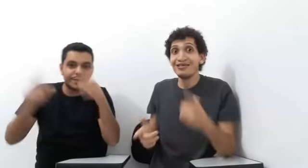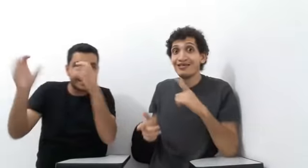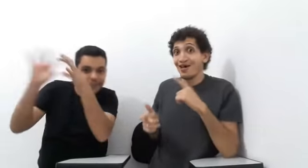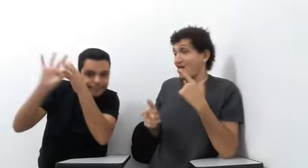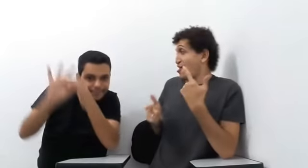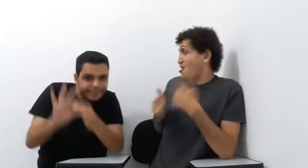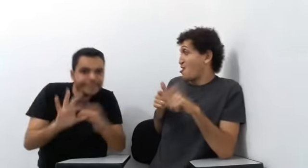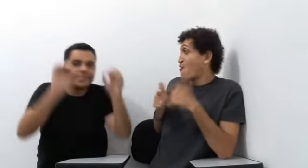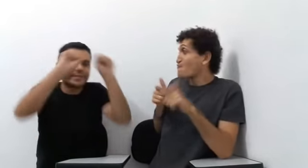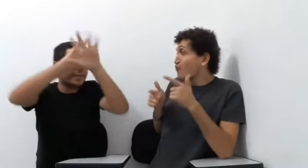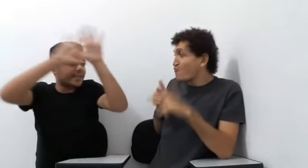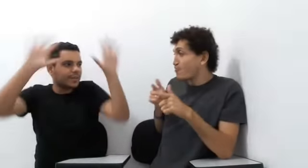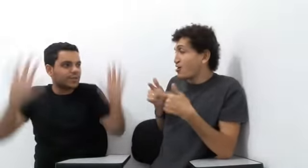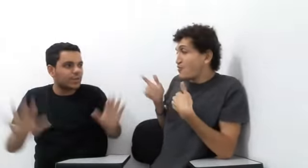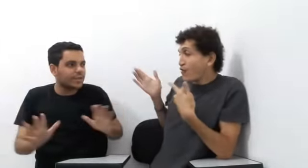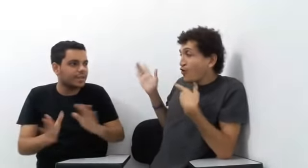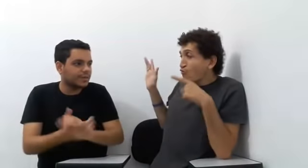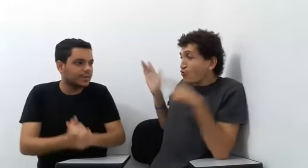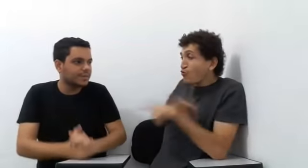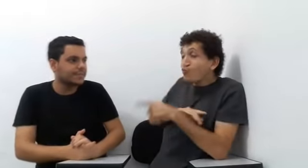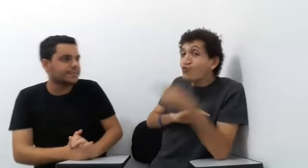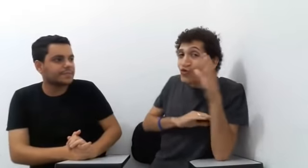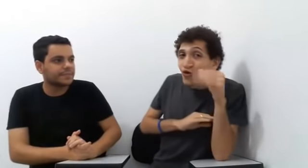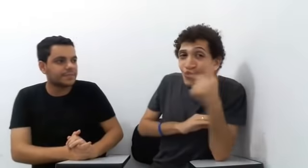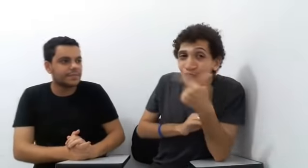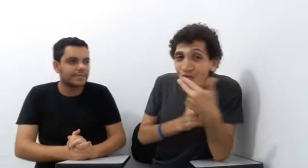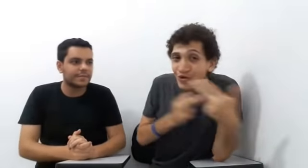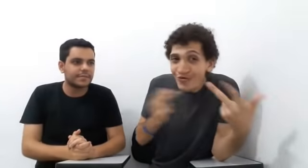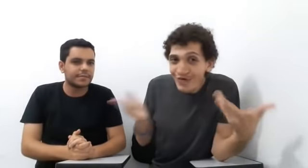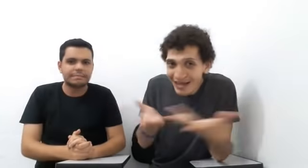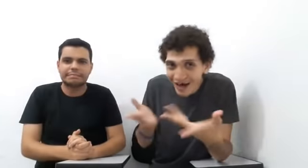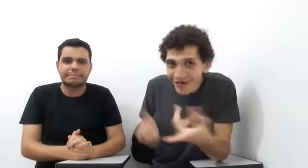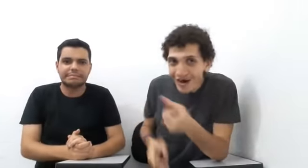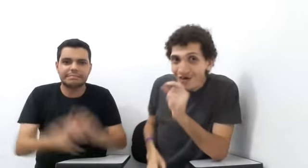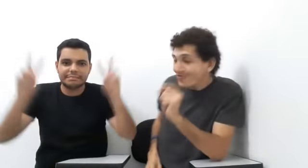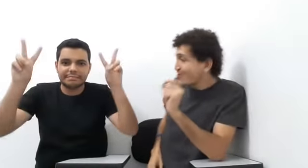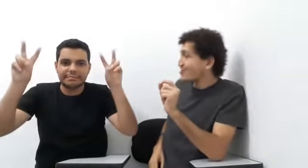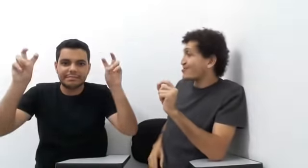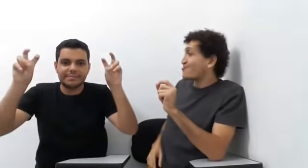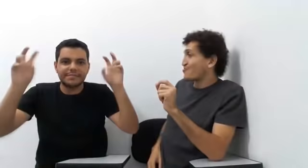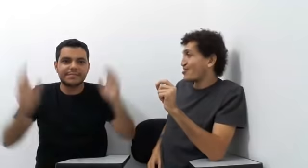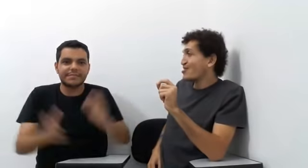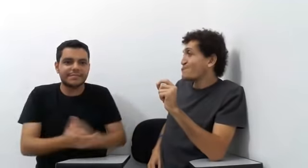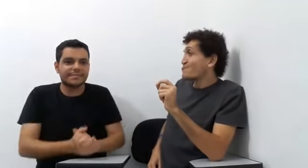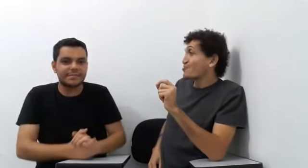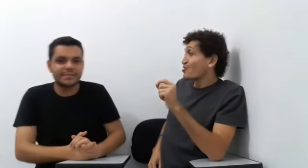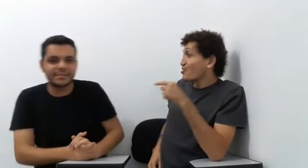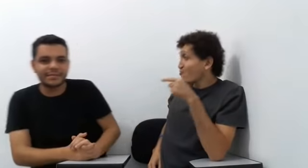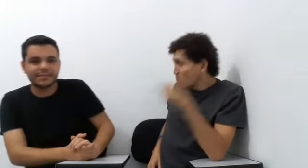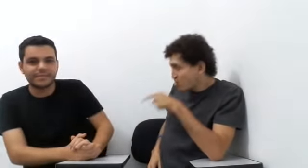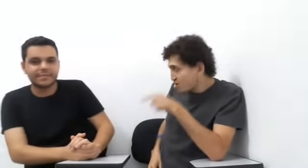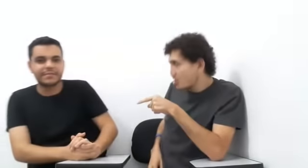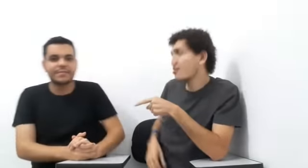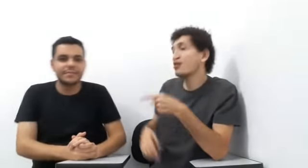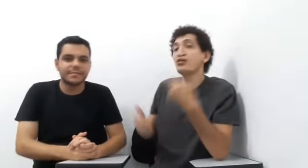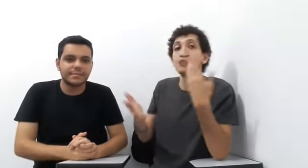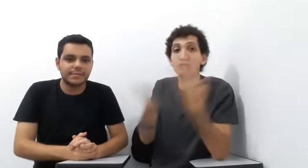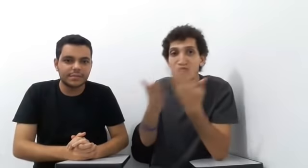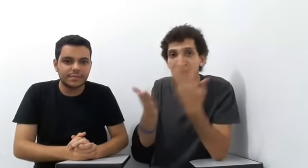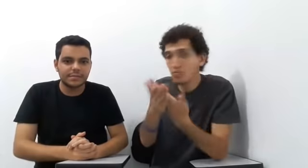precisa conhecer os contextos. Curioso, outra coisa agora. Por quê? Né? Você, né, estudando, ainda